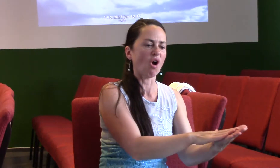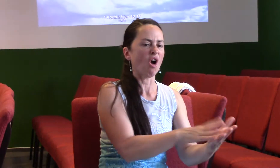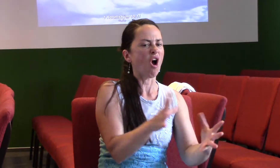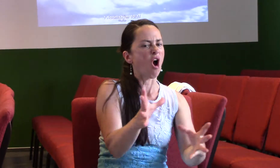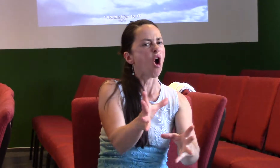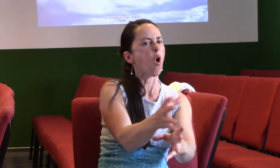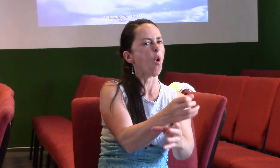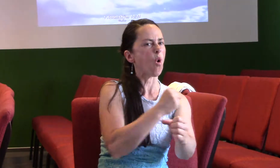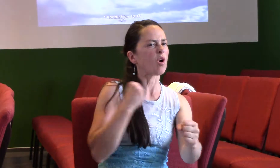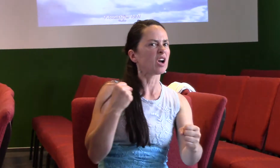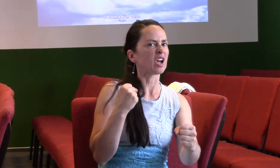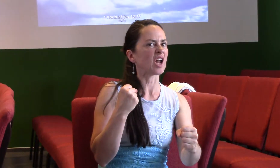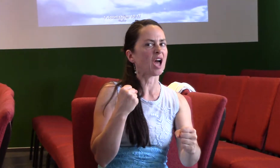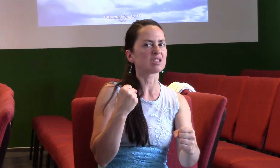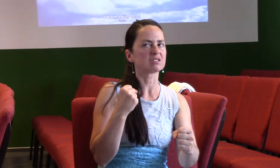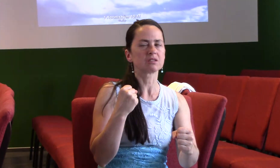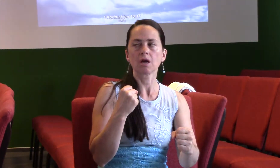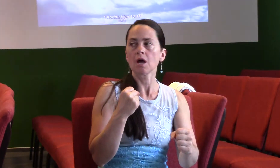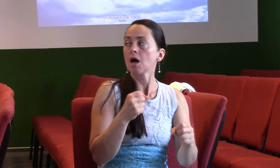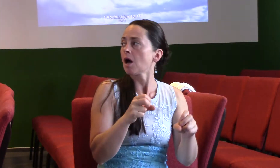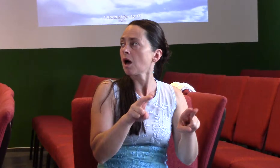Podařilo se mu ukrát Filipa.